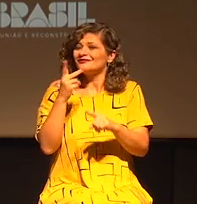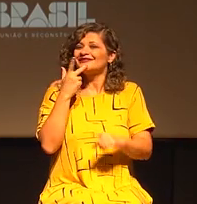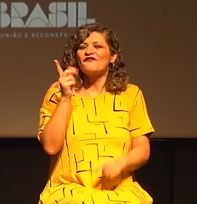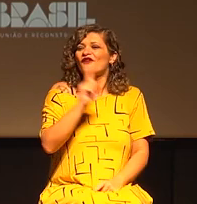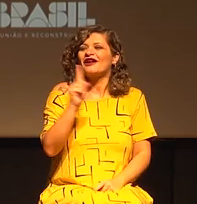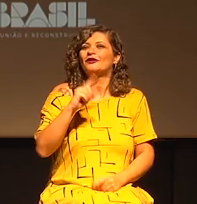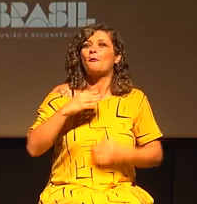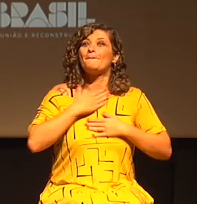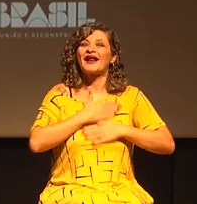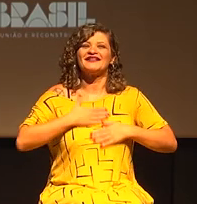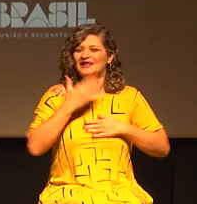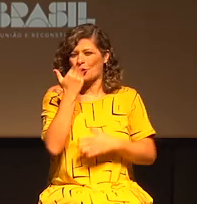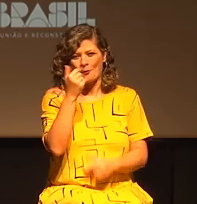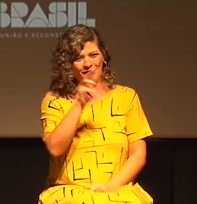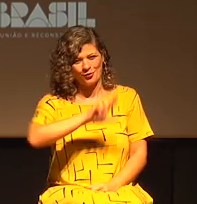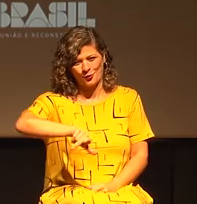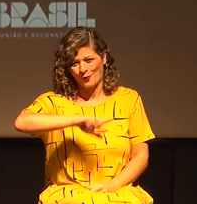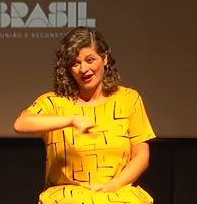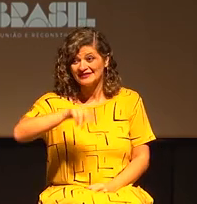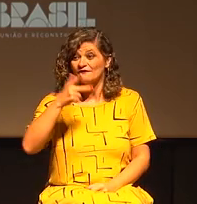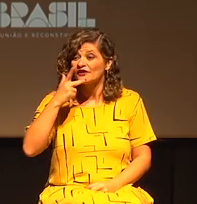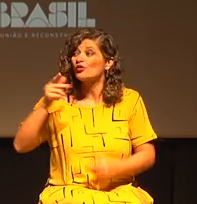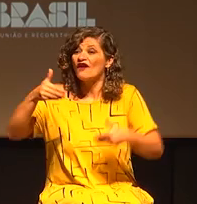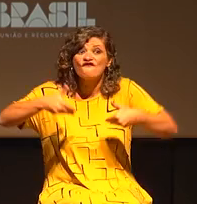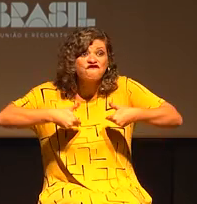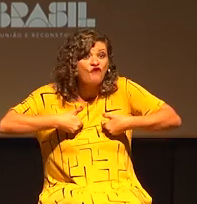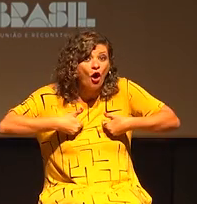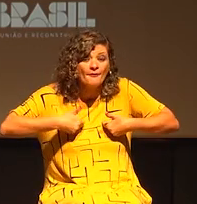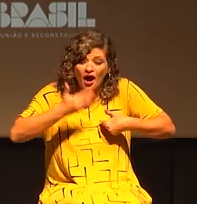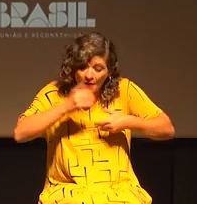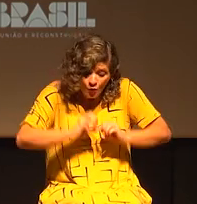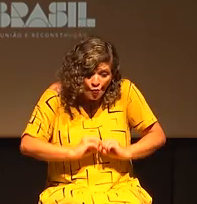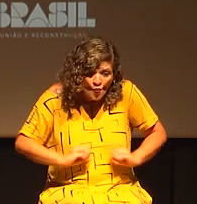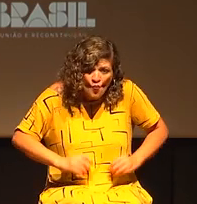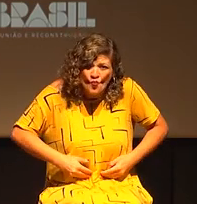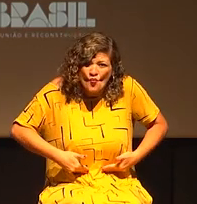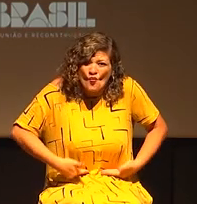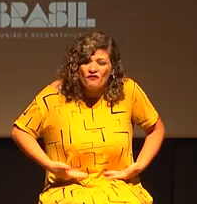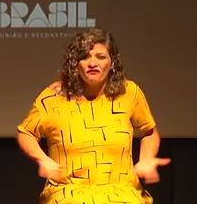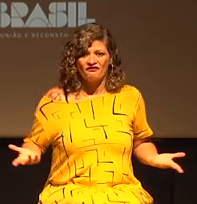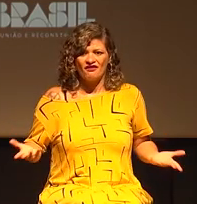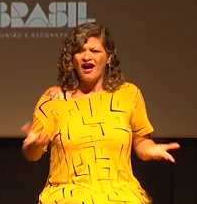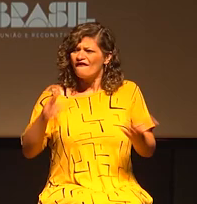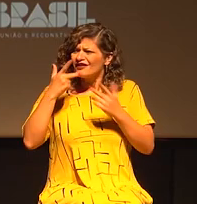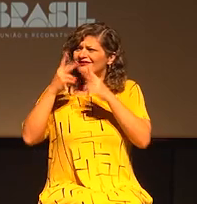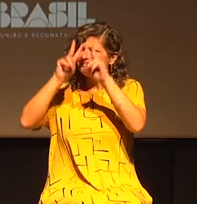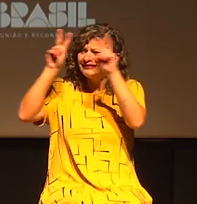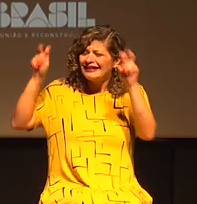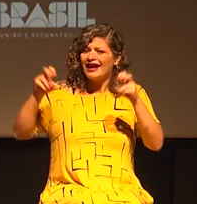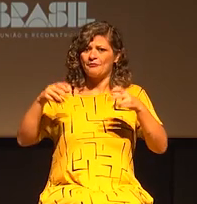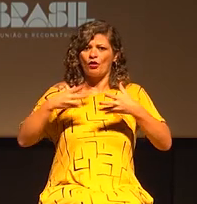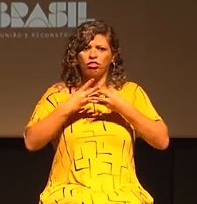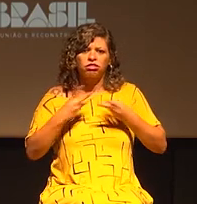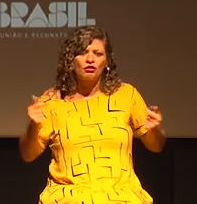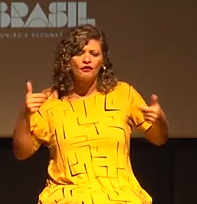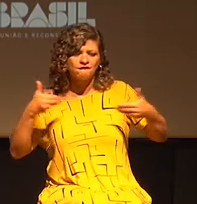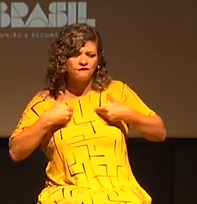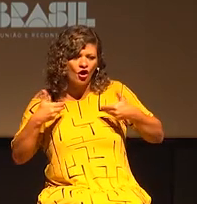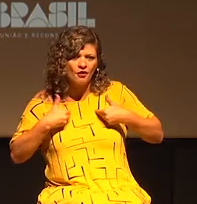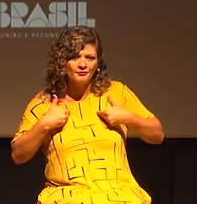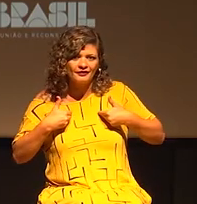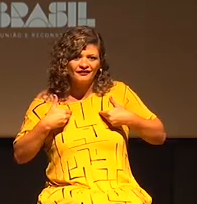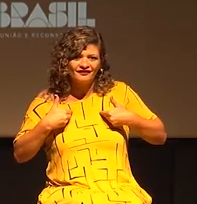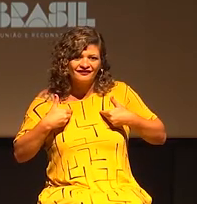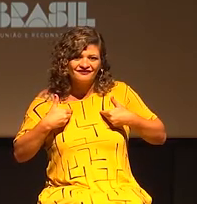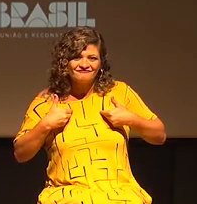falando do prazer de comer tá falando de matar fome e aí não matar a fome aí a gente entrega